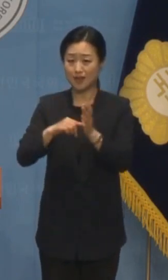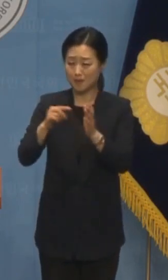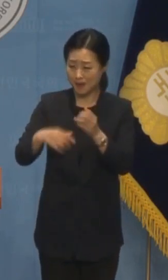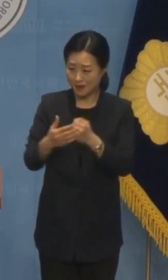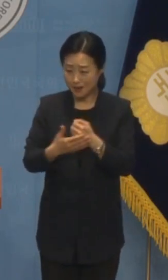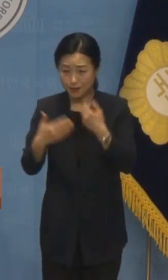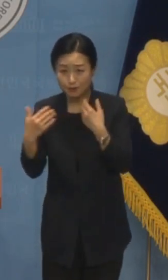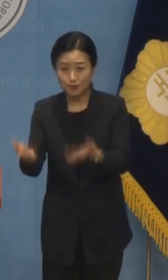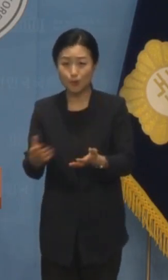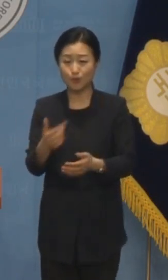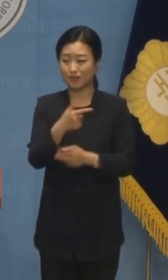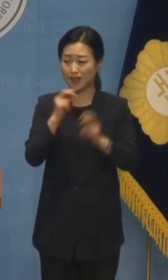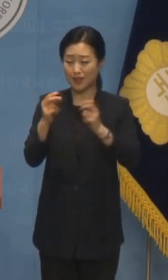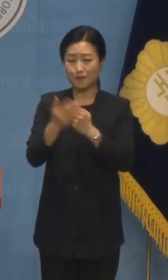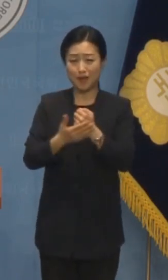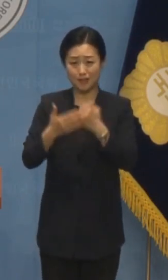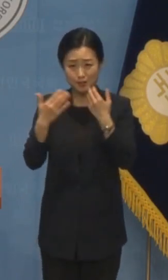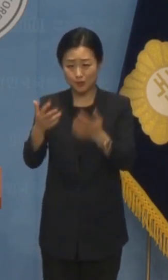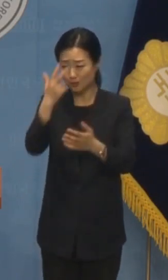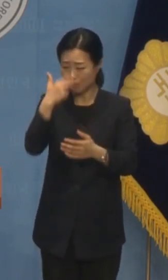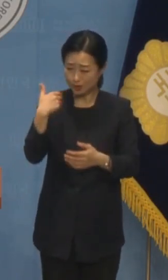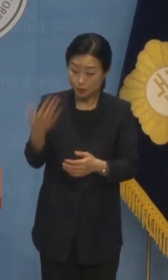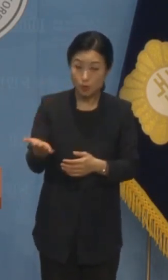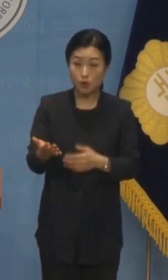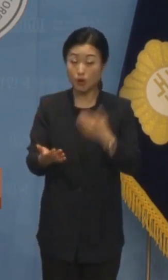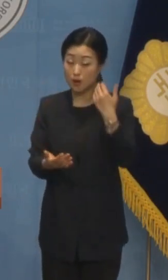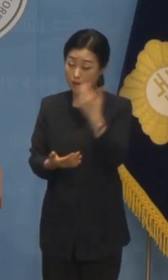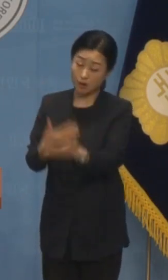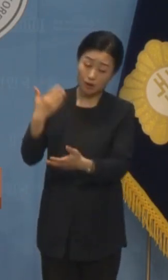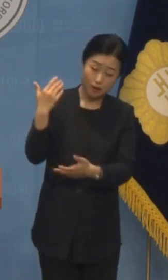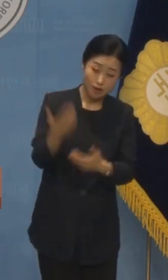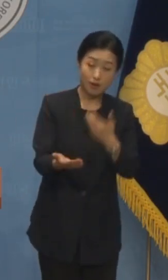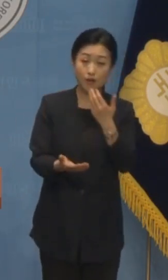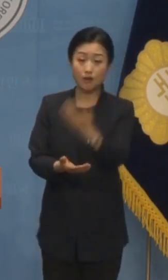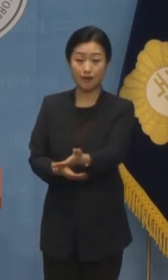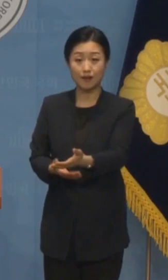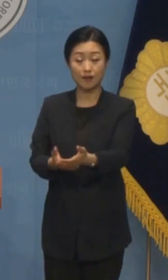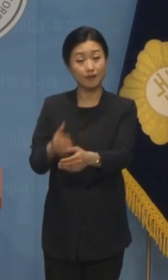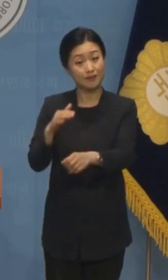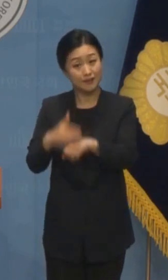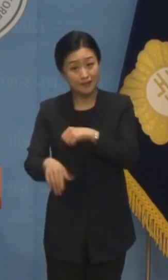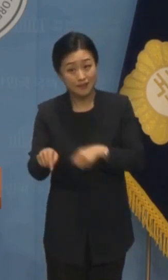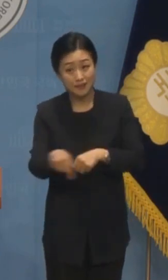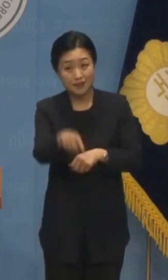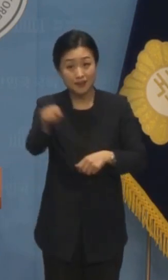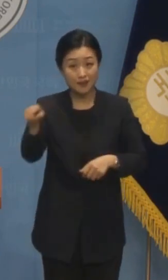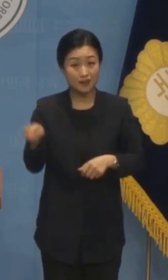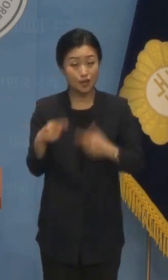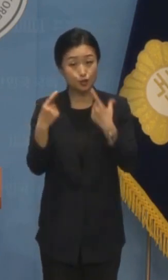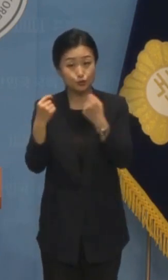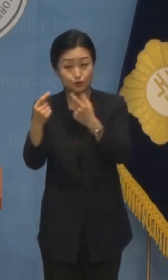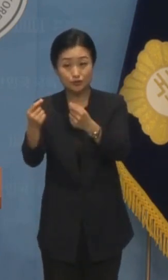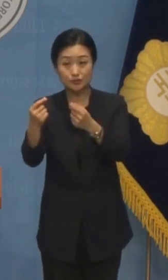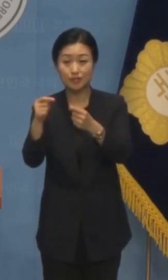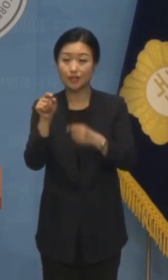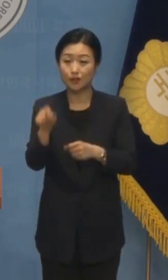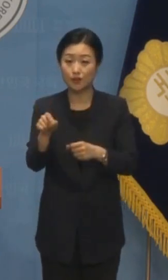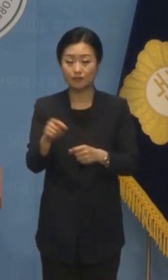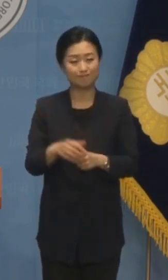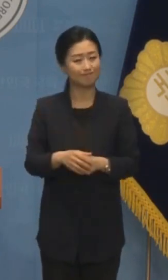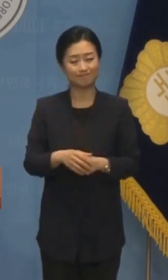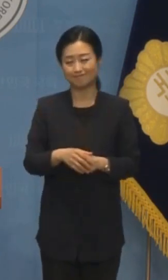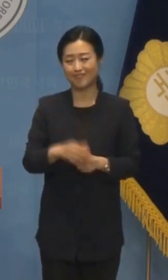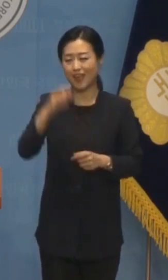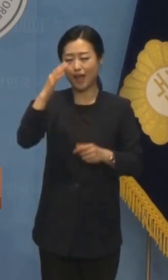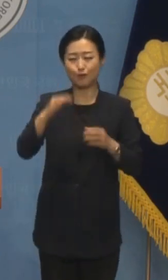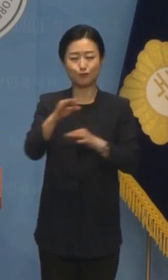대한 솜방망이 처벌까지 온갖 종류의 재벌 수출 대기업 특혜 경제체제를 유지 강화하는 것이 더 이상